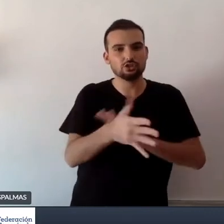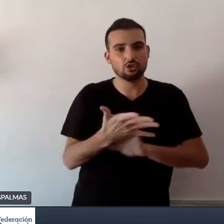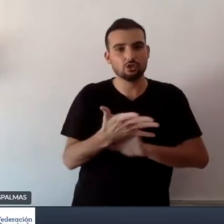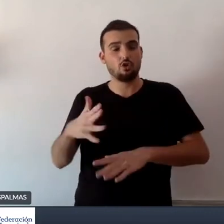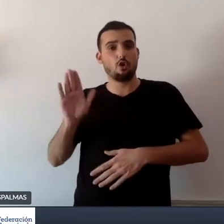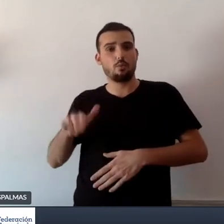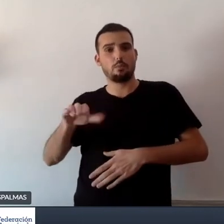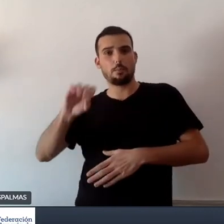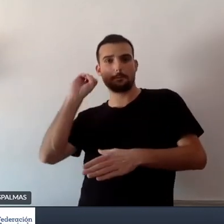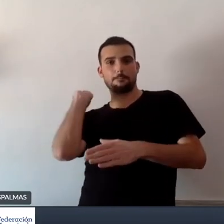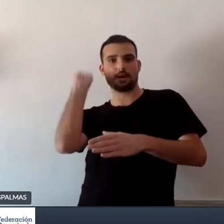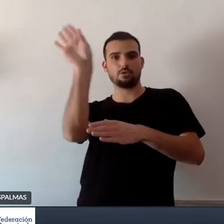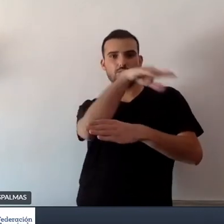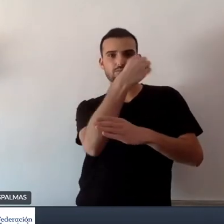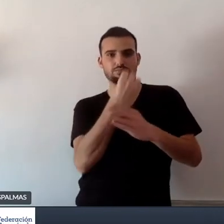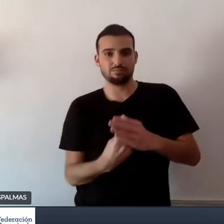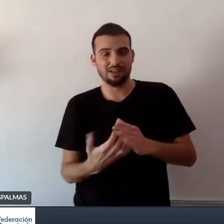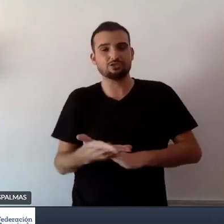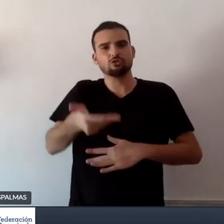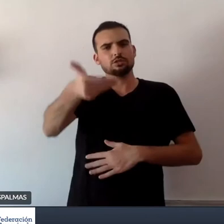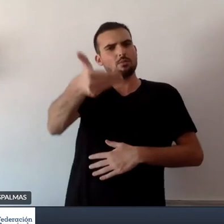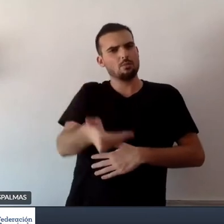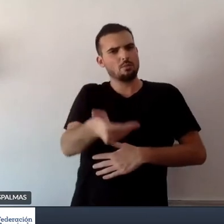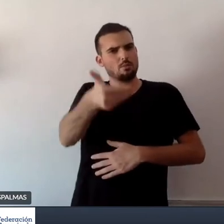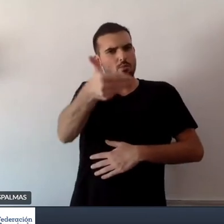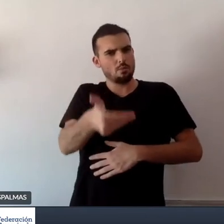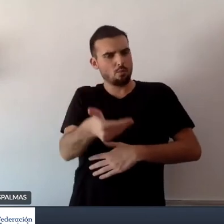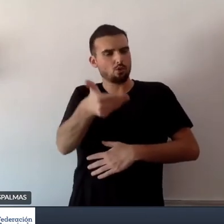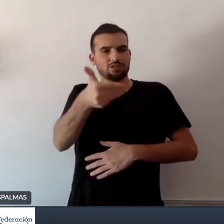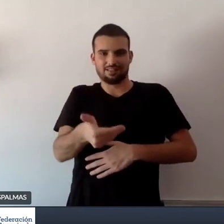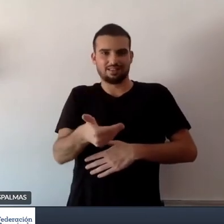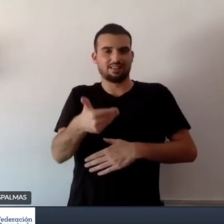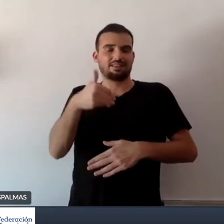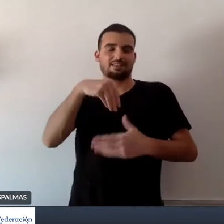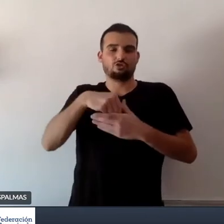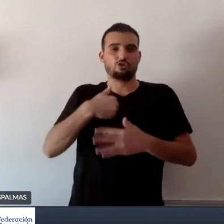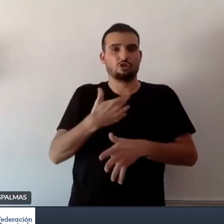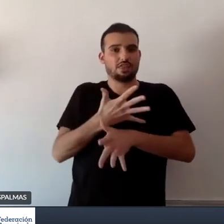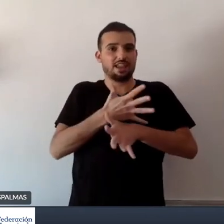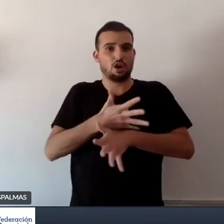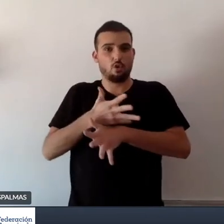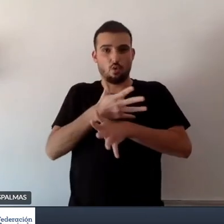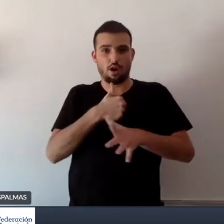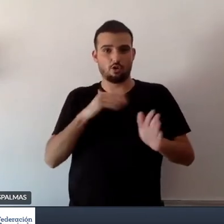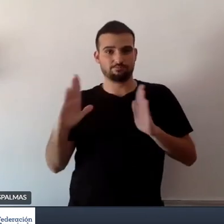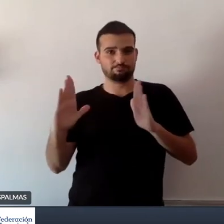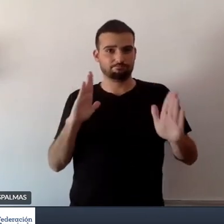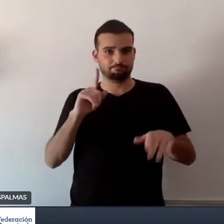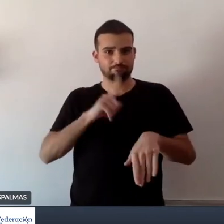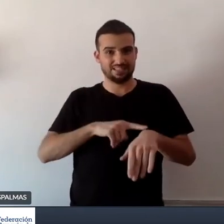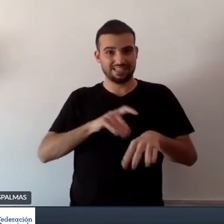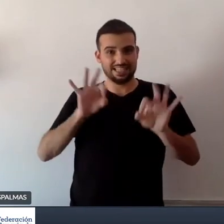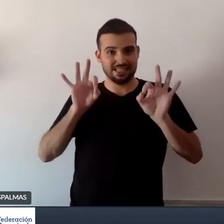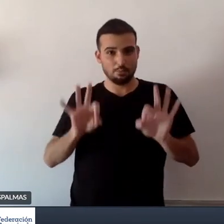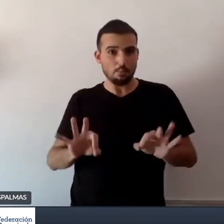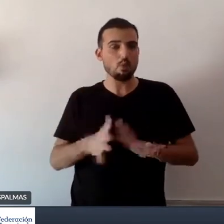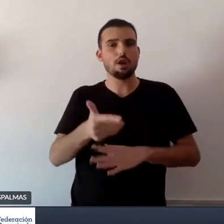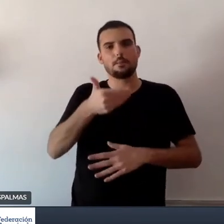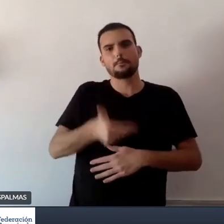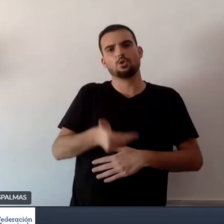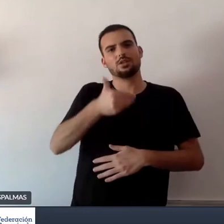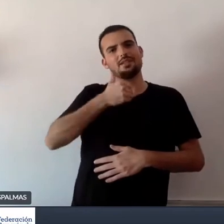tiradores es algo fundamental en el juego de transición en este tiempo y creo que es importante tener una